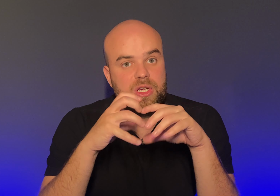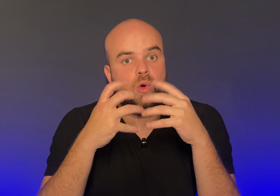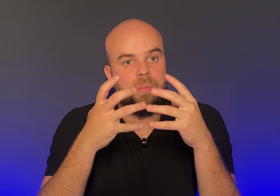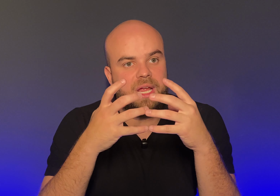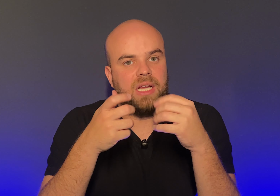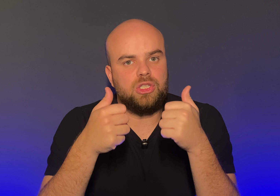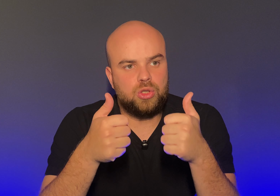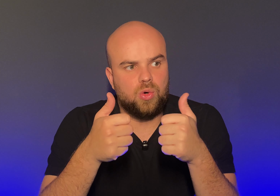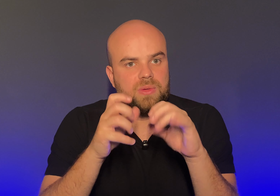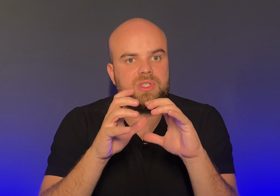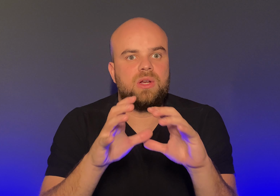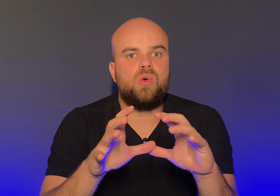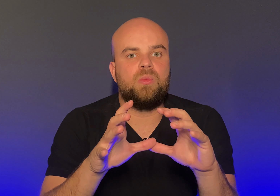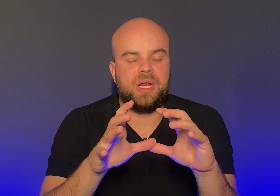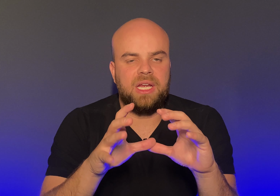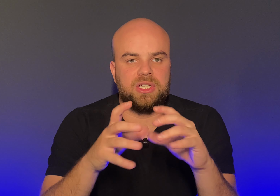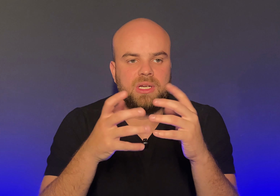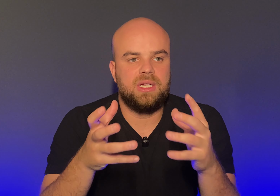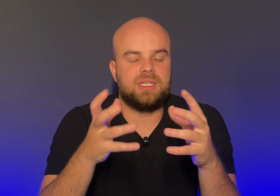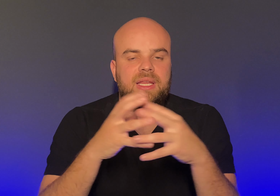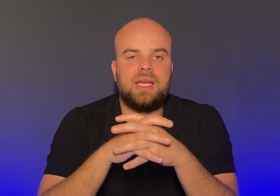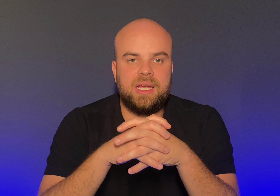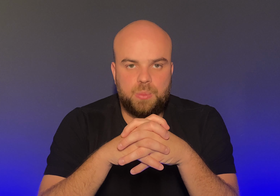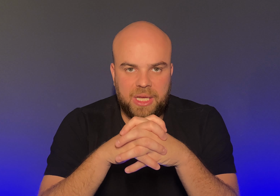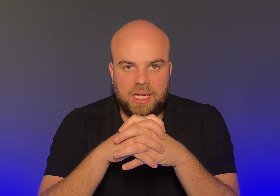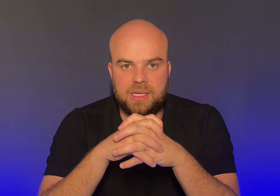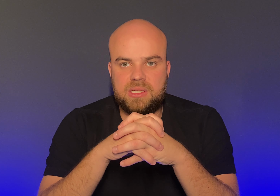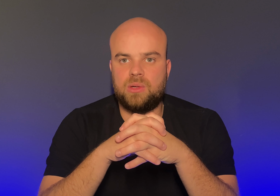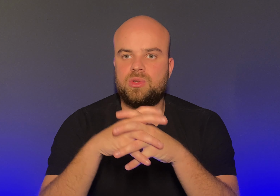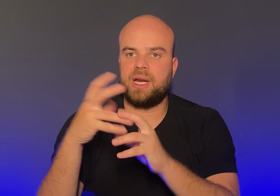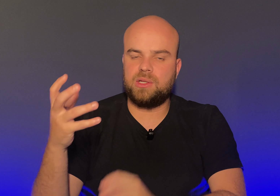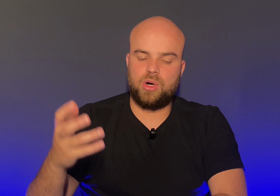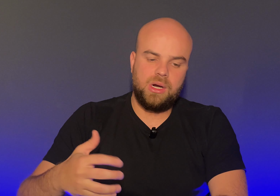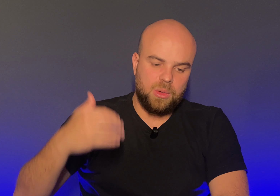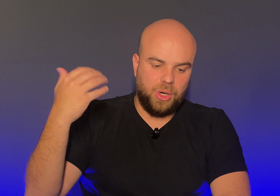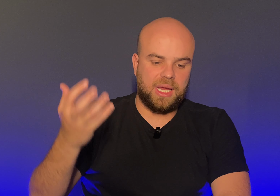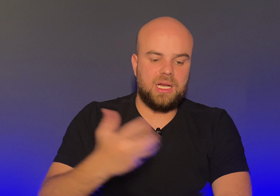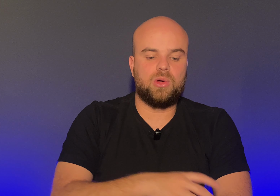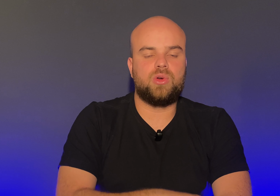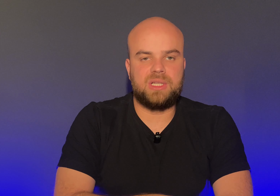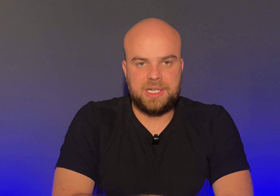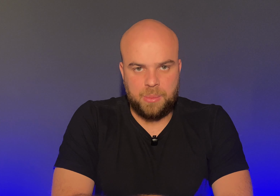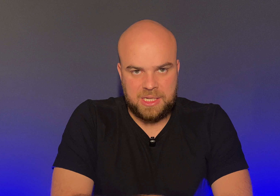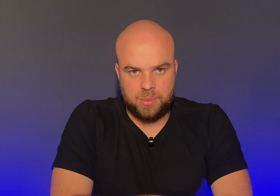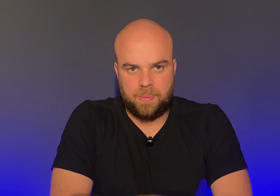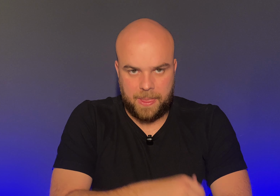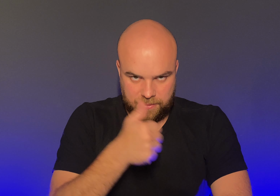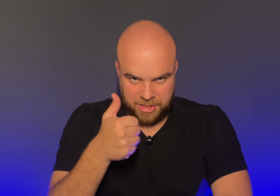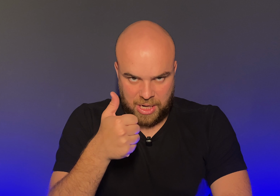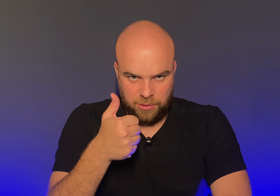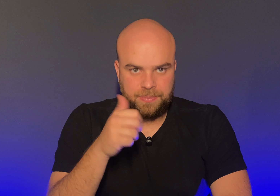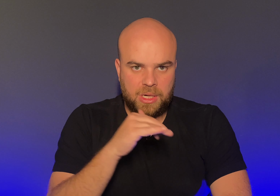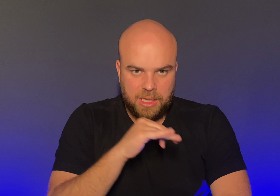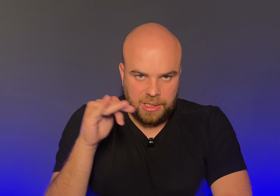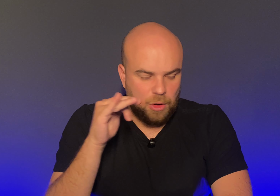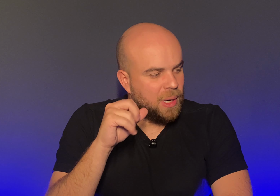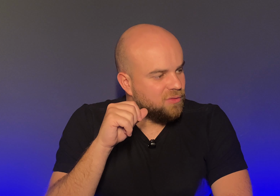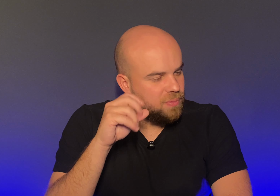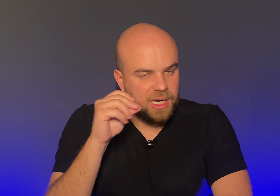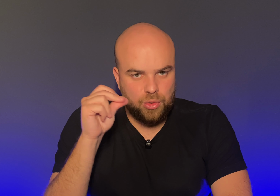você compreende o show se você não compreende você tem que respeitar a decisão do treinador porque ele autoridade máxima Fechado então vamos lá vamos falar